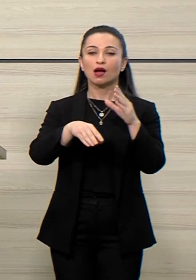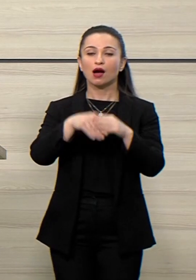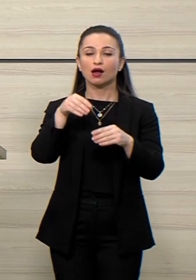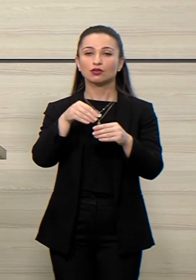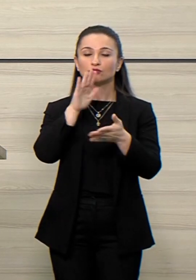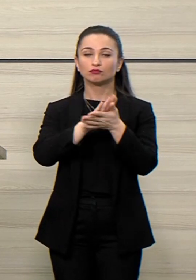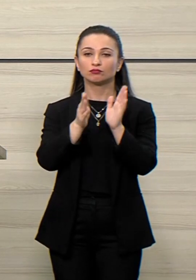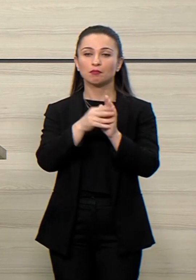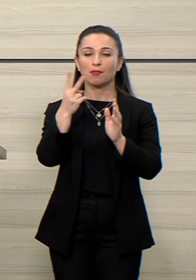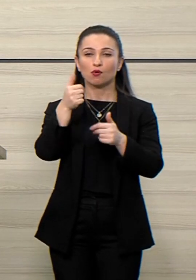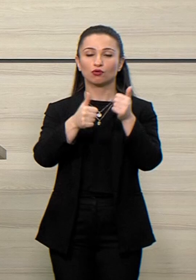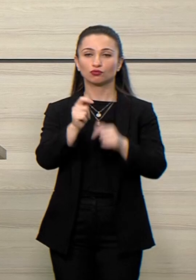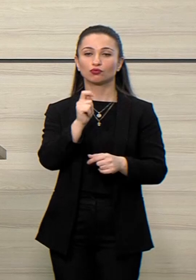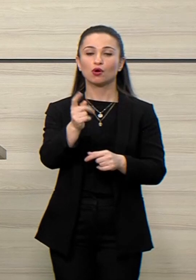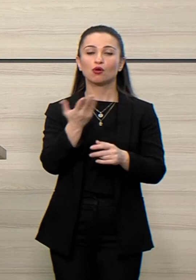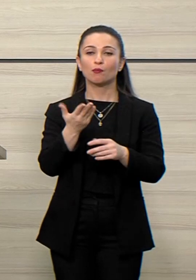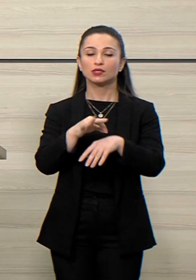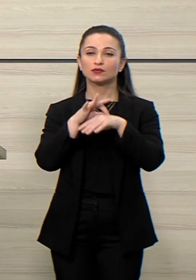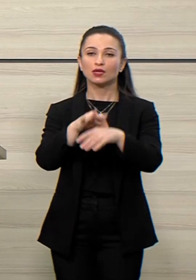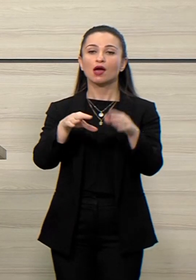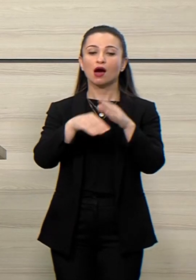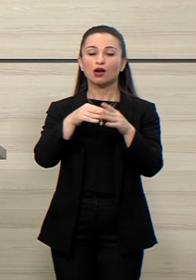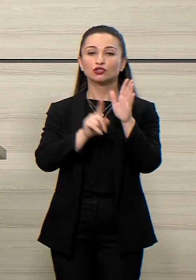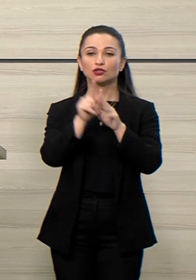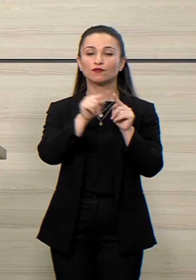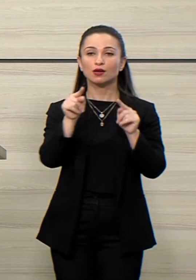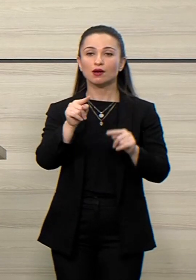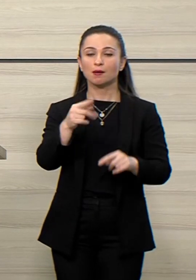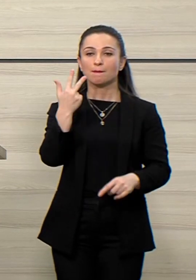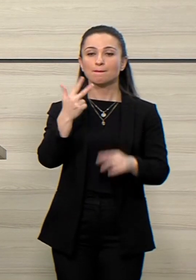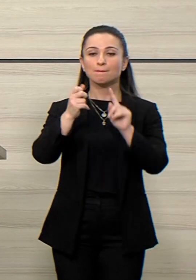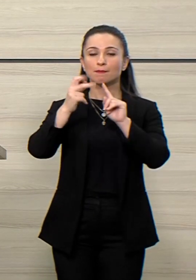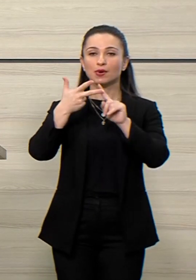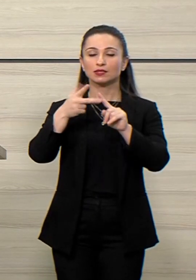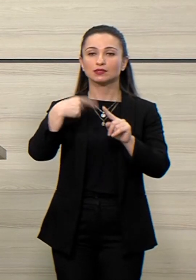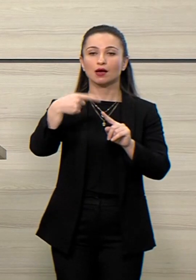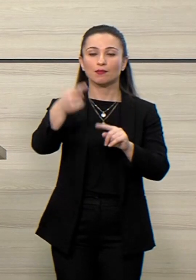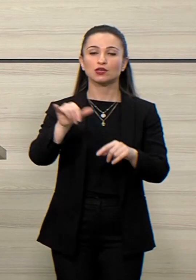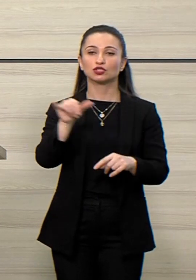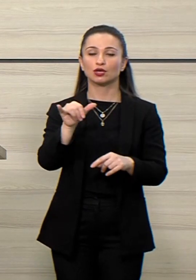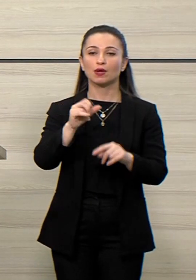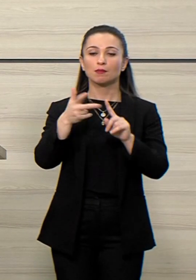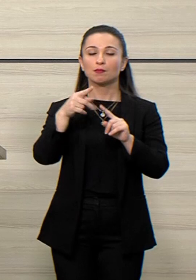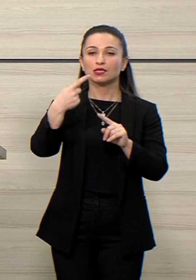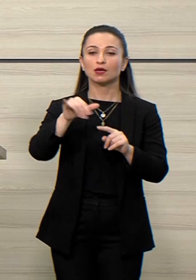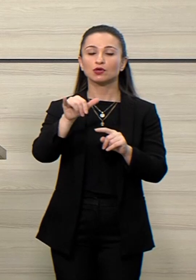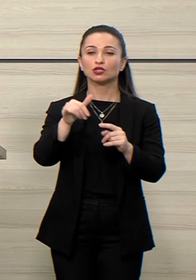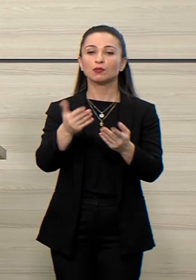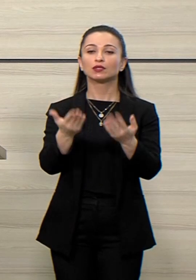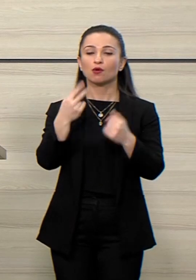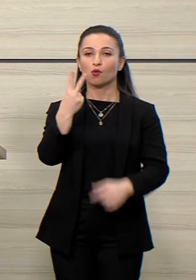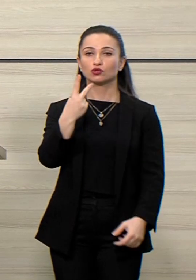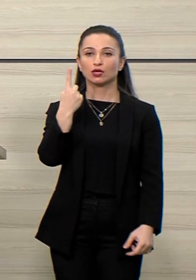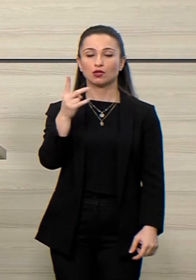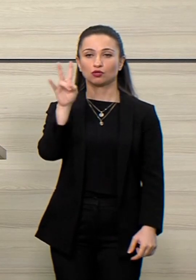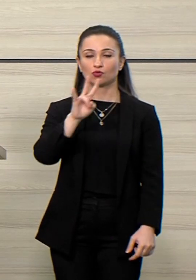არჩევნების მეორე ტურს, რომელიც იმართება არჩევნებიდან მესამე შაბათს და მესამე შაბათი გამოდის